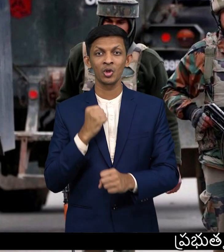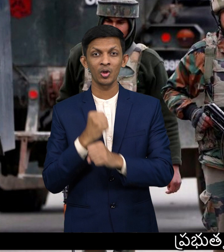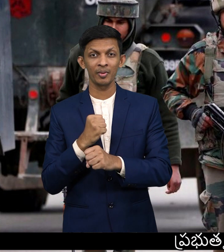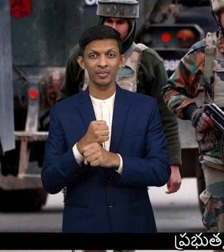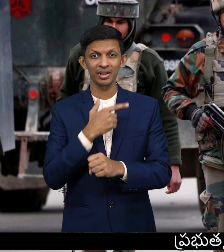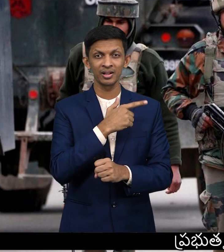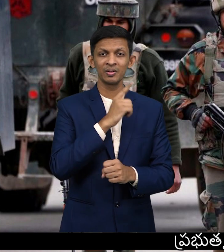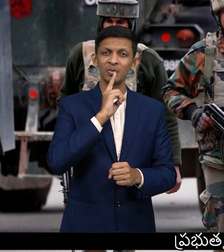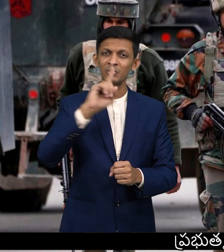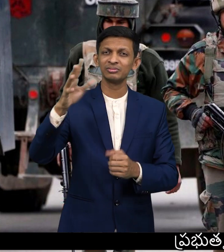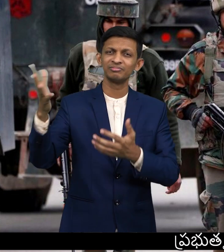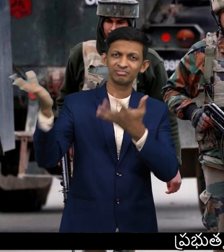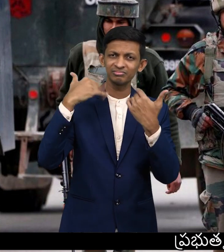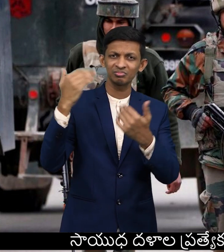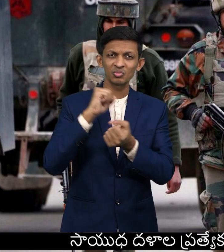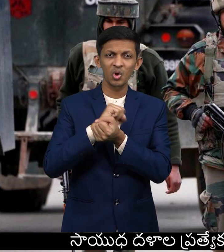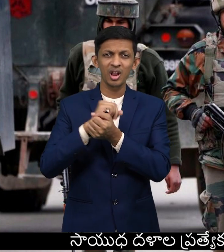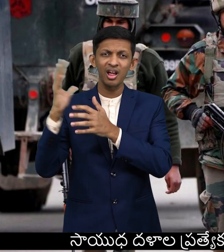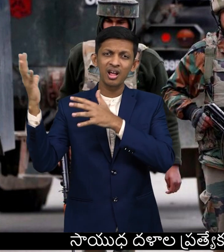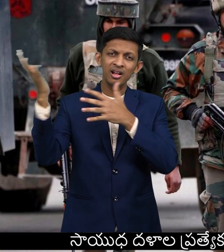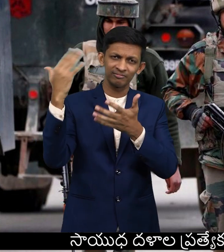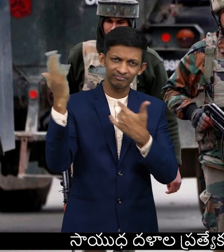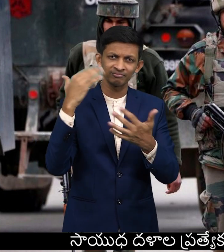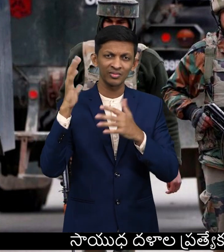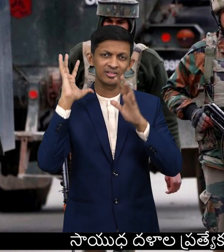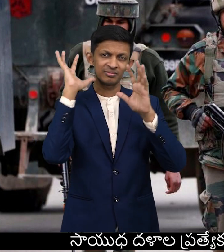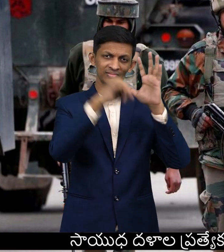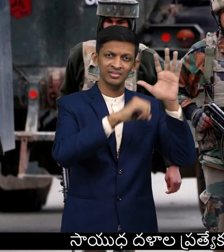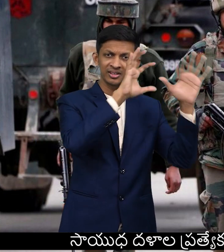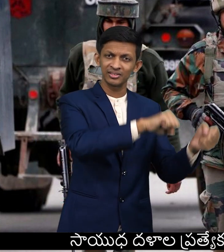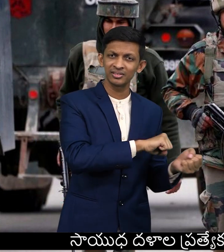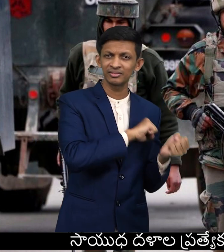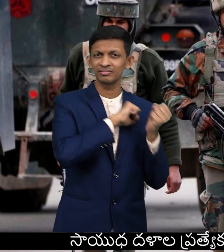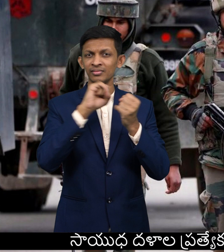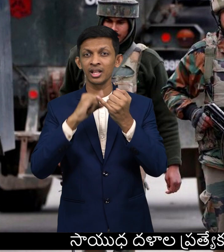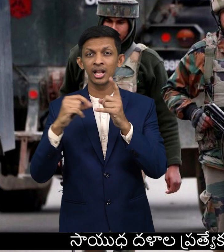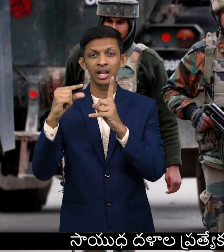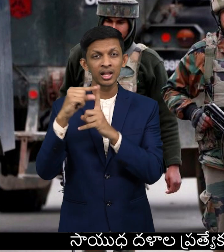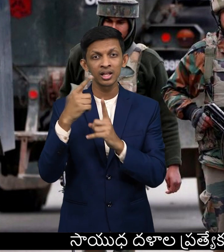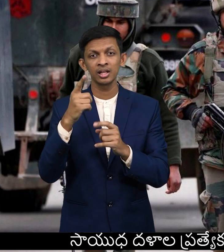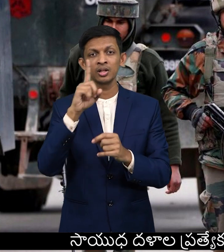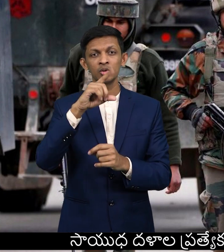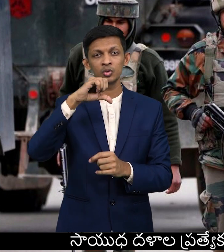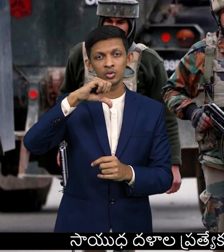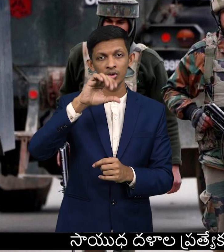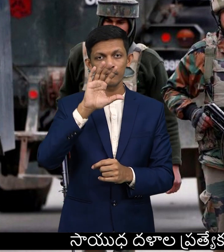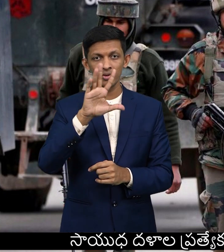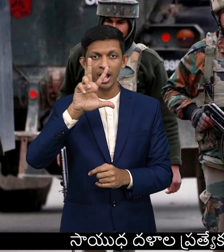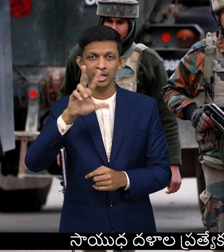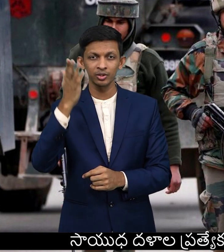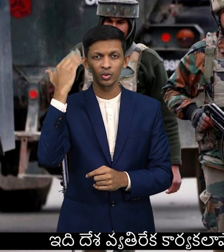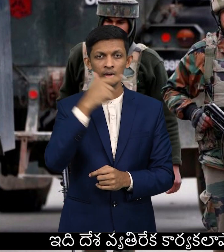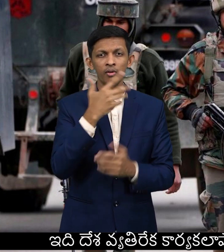ప్రభుత్వం సైన్యాన్ని మోహరించింది. సాయుధ దళాల ప్రత్యేక అధికారాల చట్టం 1958ని అమలు